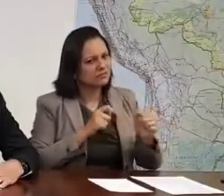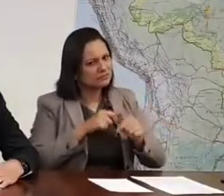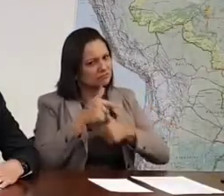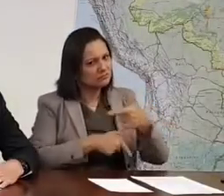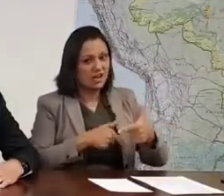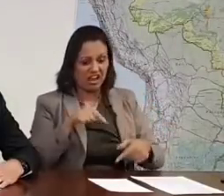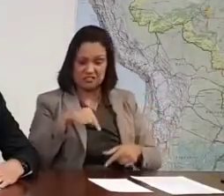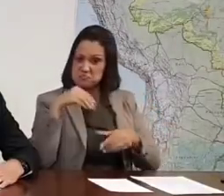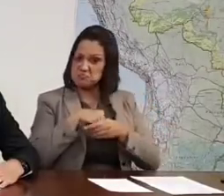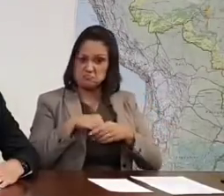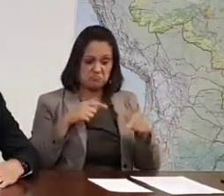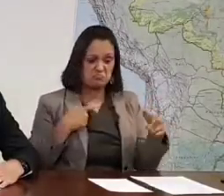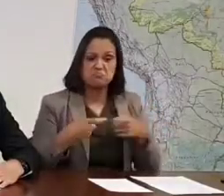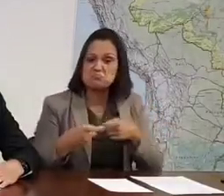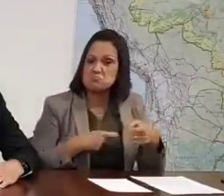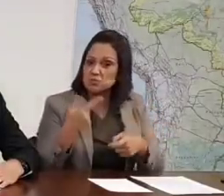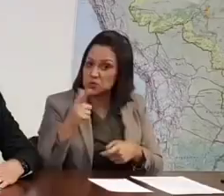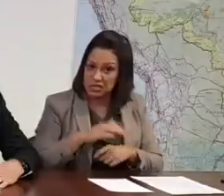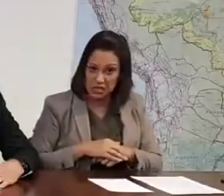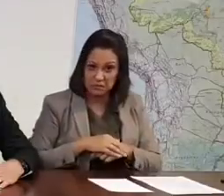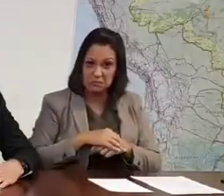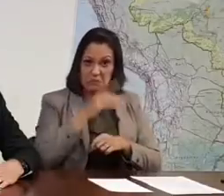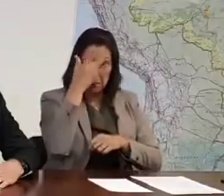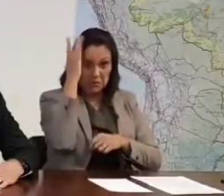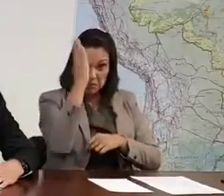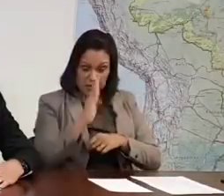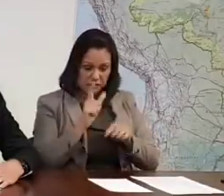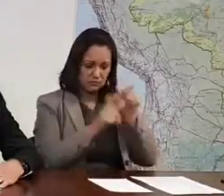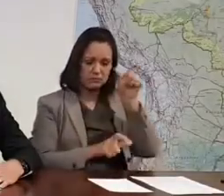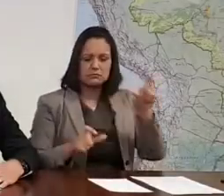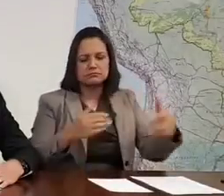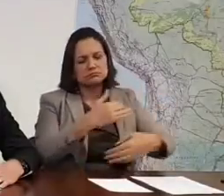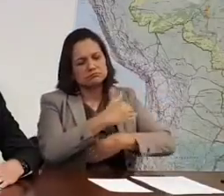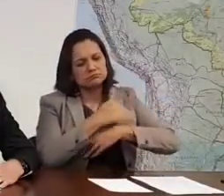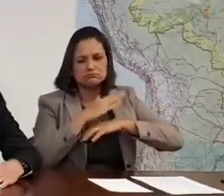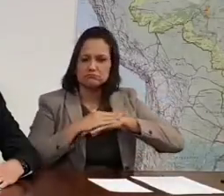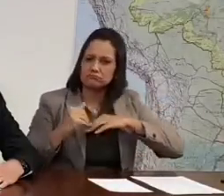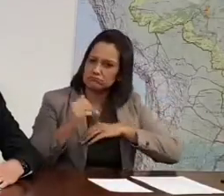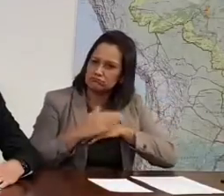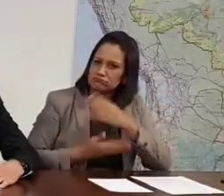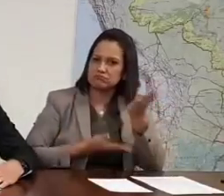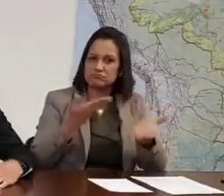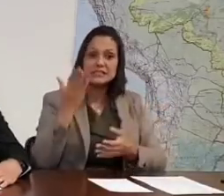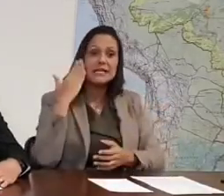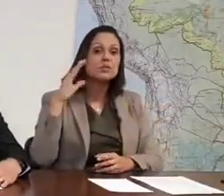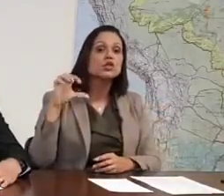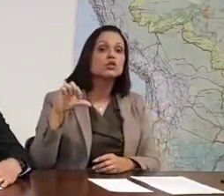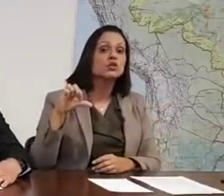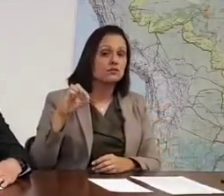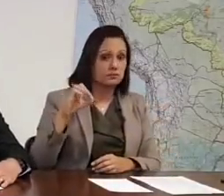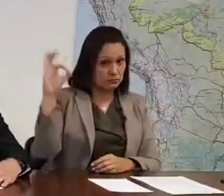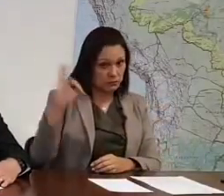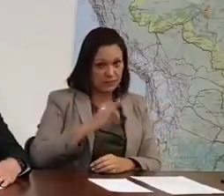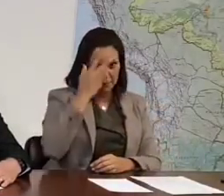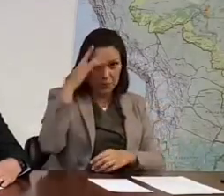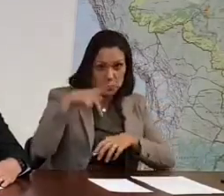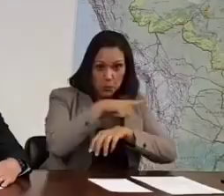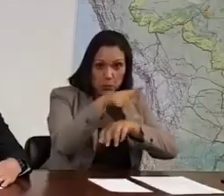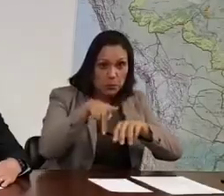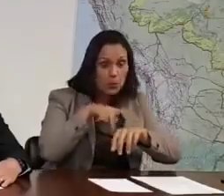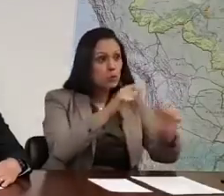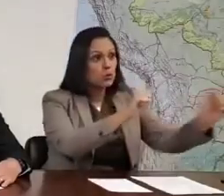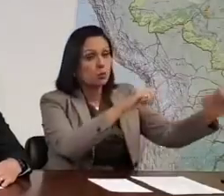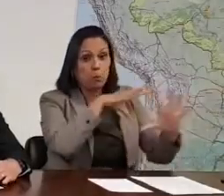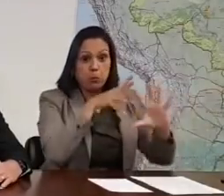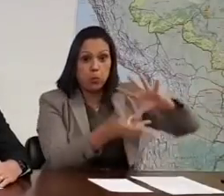Nós não temos guerra. Nós temos um povo acolhedor. Poucas pessoas sabem, mas 96% dos turistas estrangeiros que vêm ao Brasil voltam para o